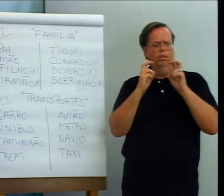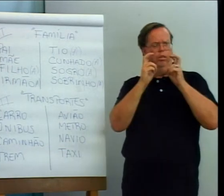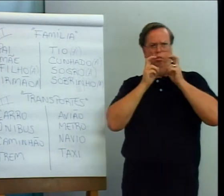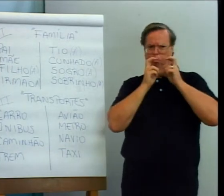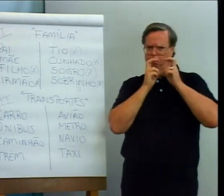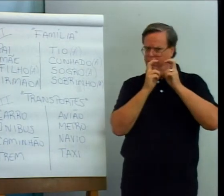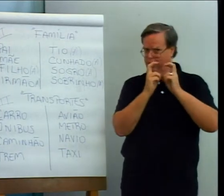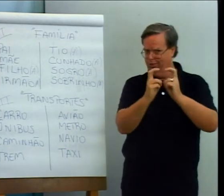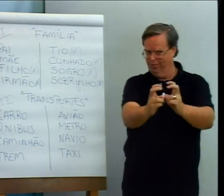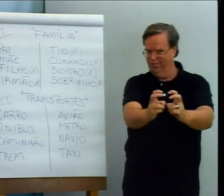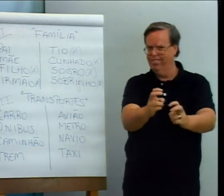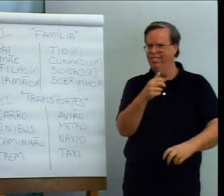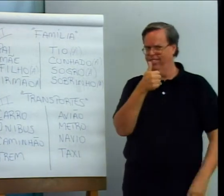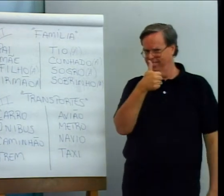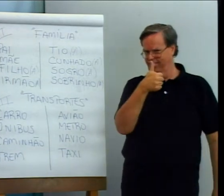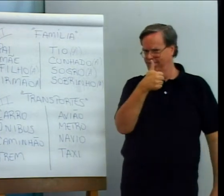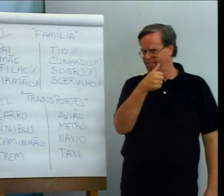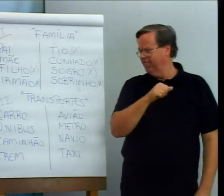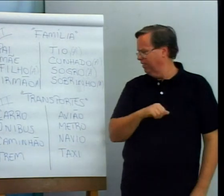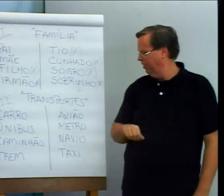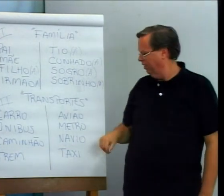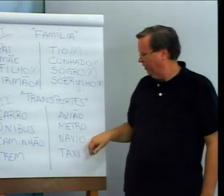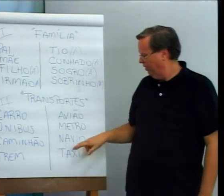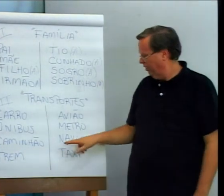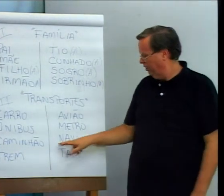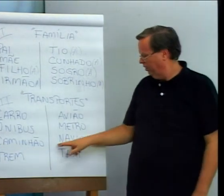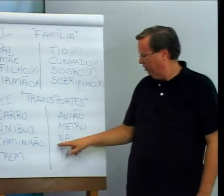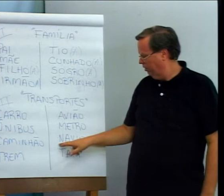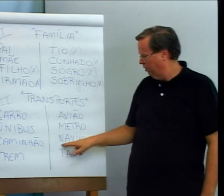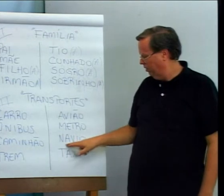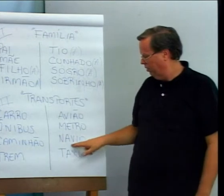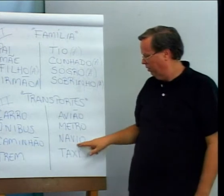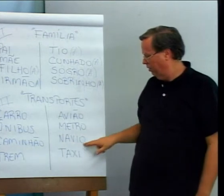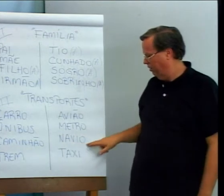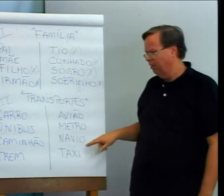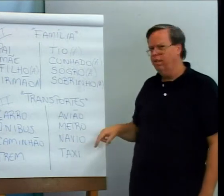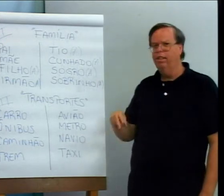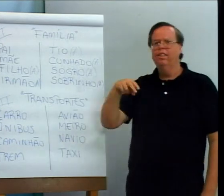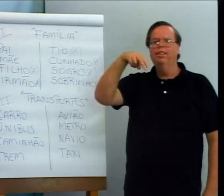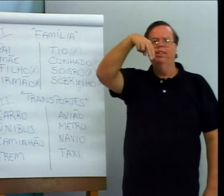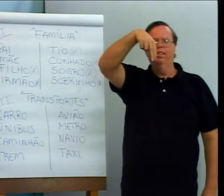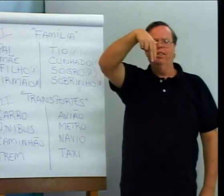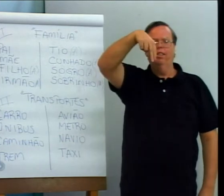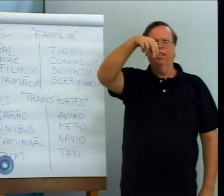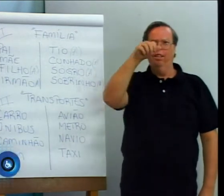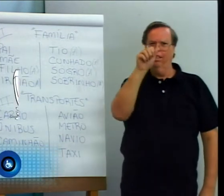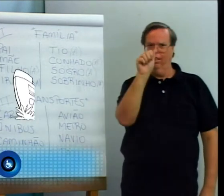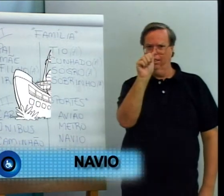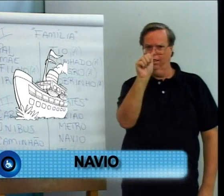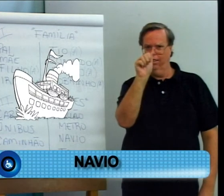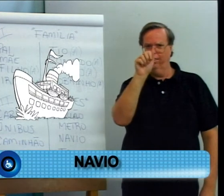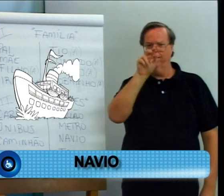Metrô. Hein? Navio.